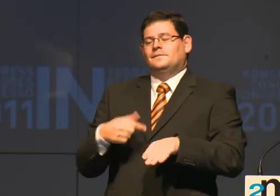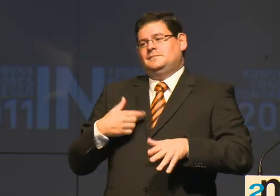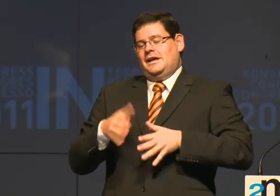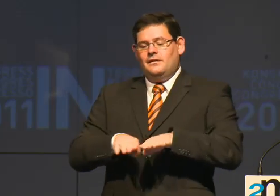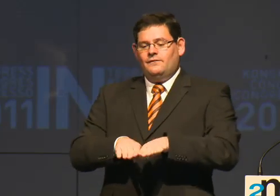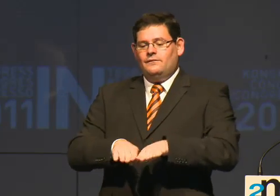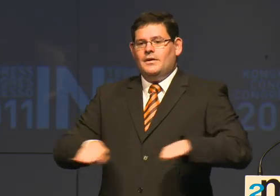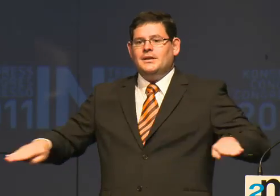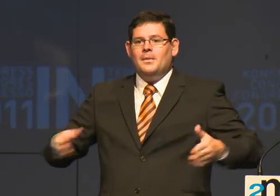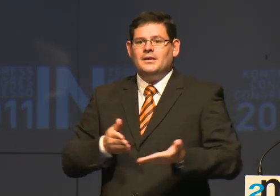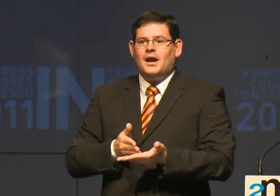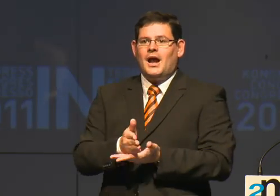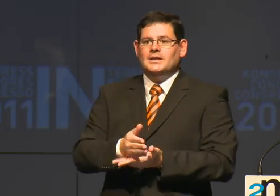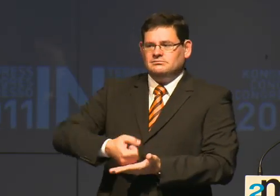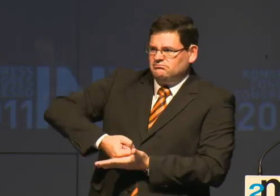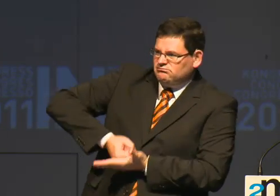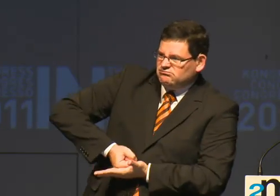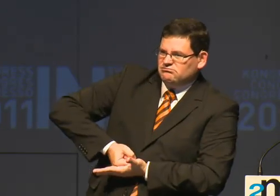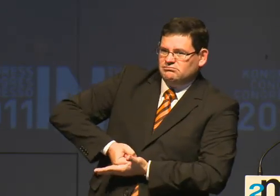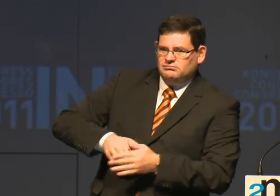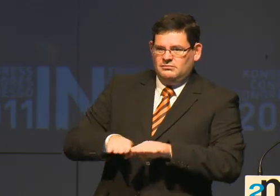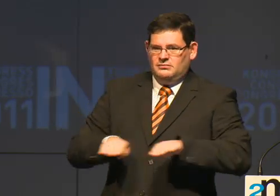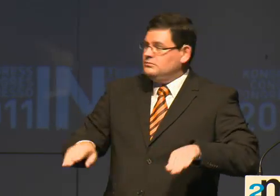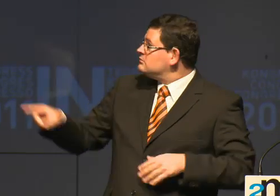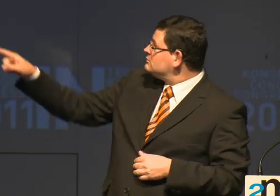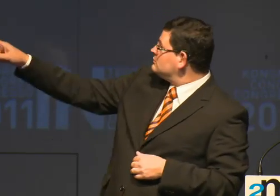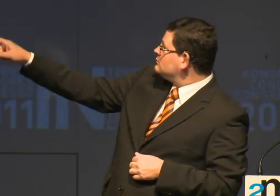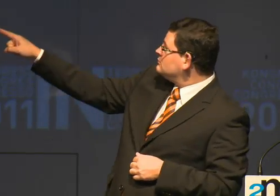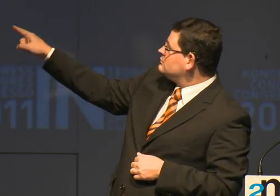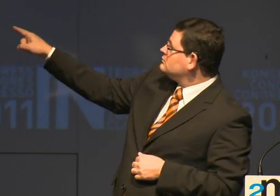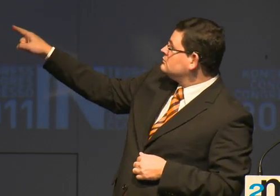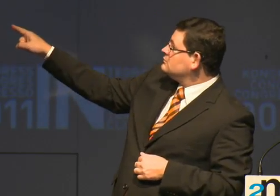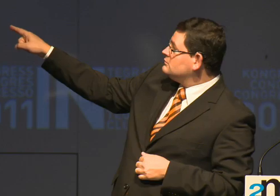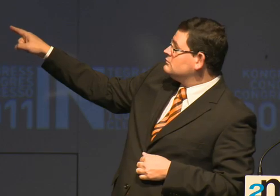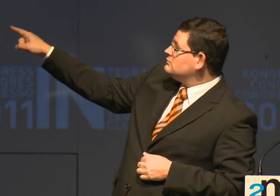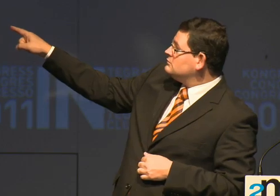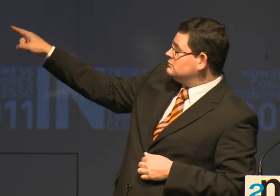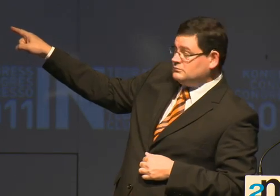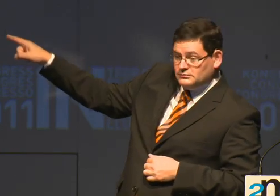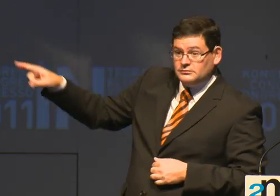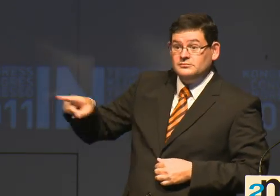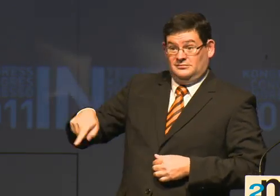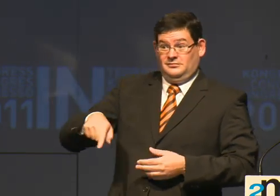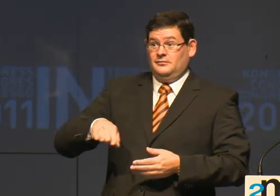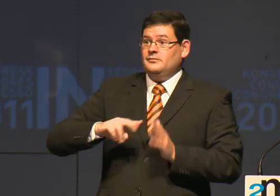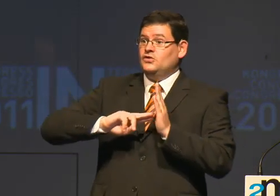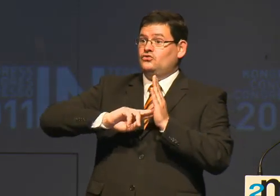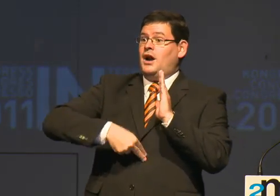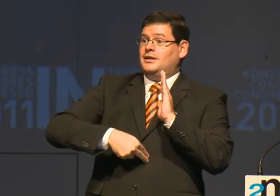dans cette convention, c'est la ratification. Que les droits fondamentaux soient respectés, qu'il